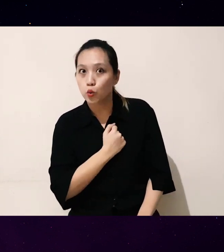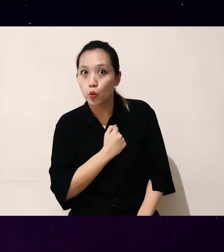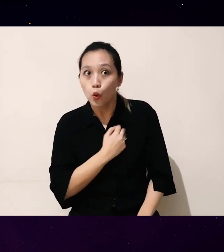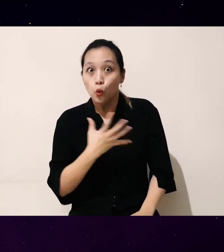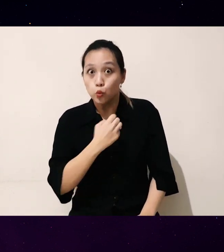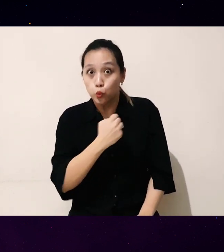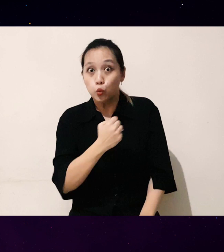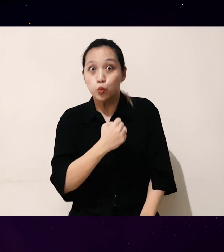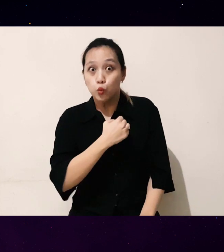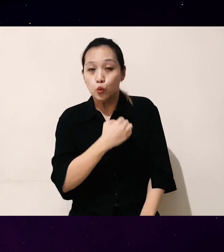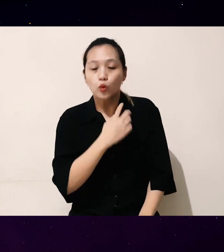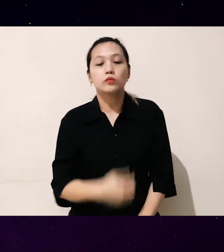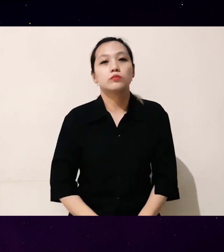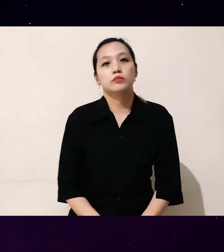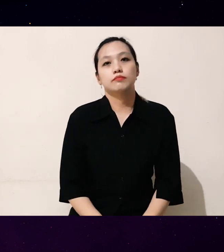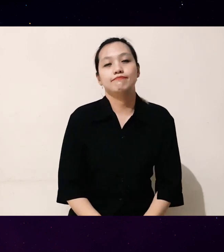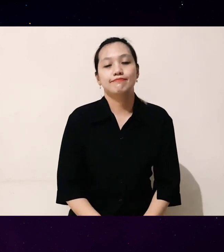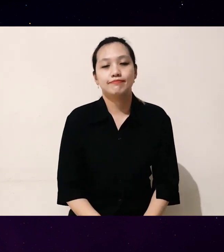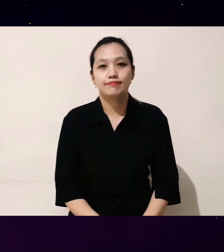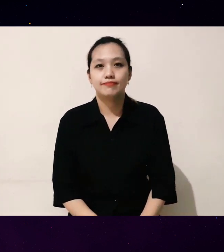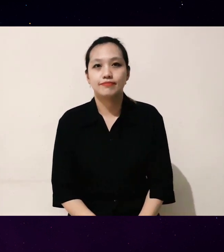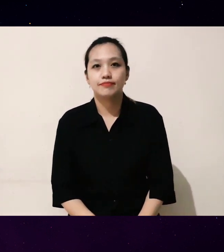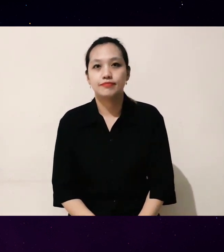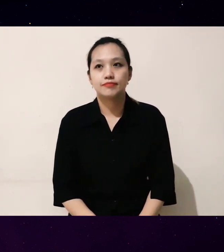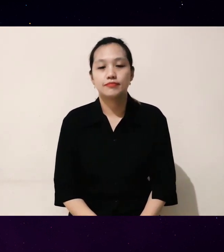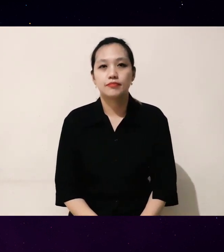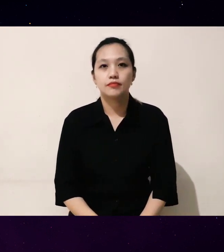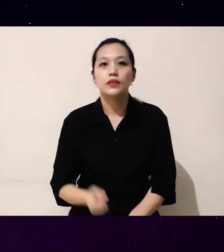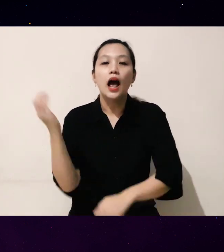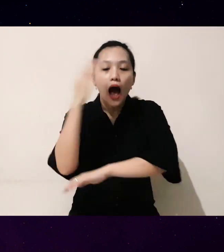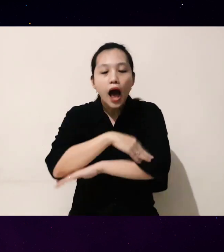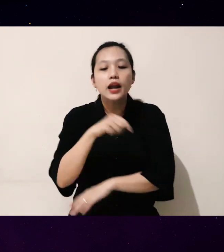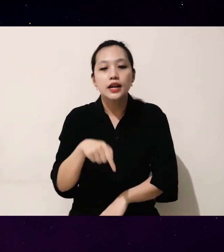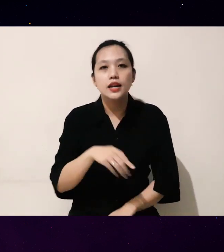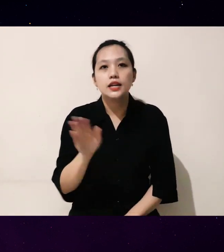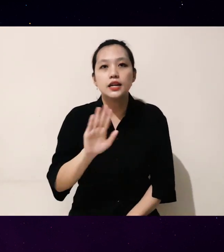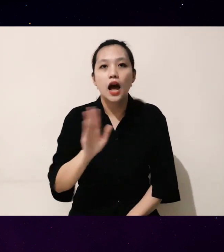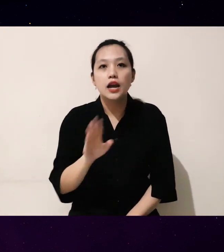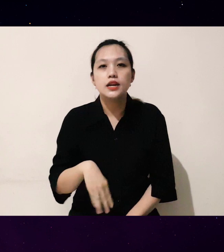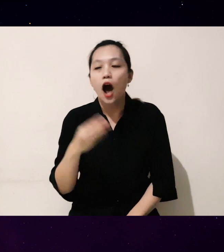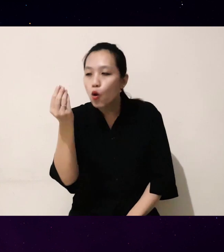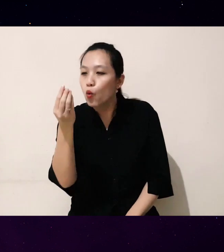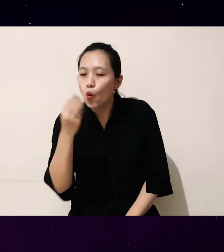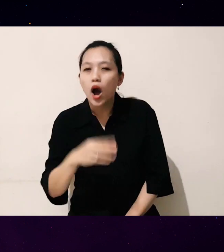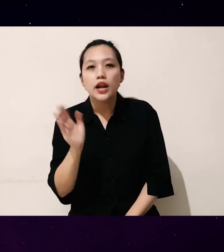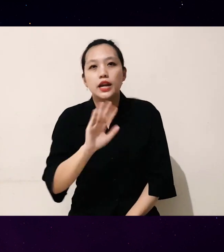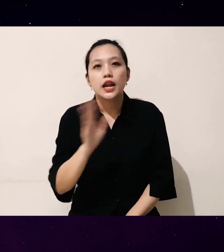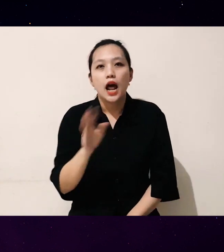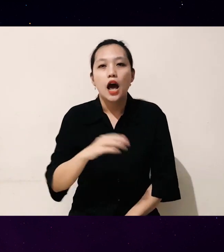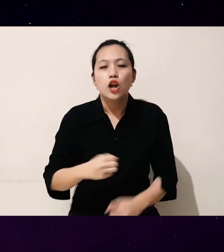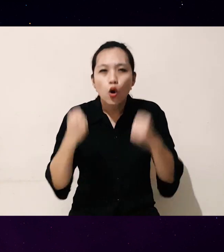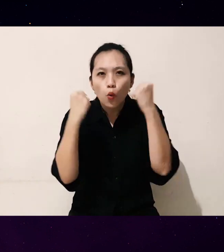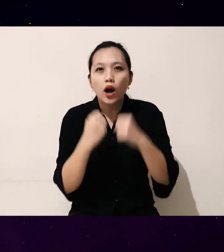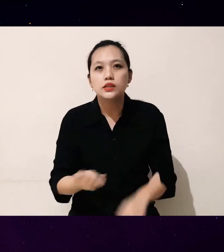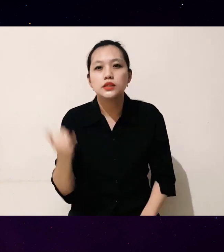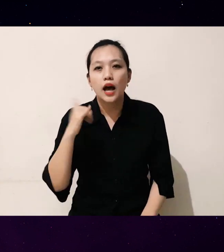membuat kita kehilangan kendali. Hari-hari ini tidak ada harta, tidak ada kuasa, tidak ada status sosial yang dapat